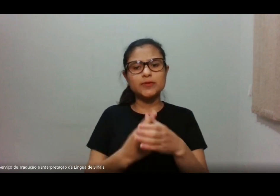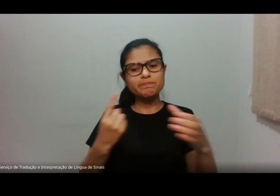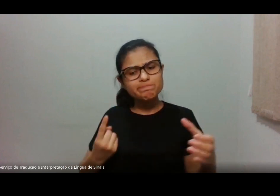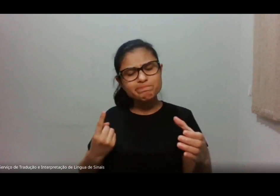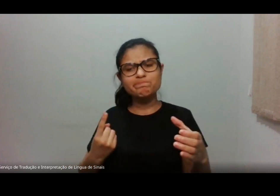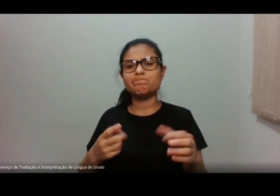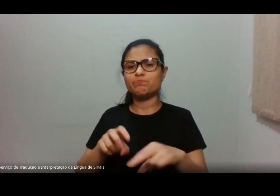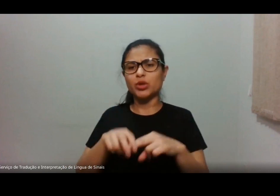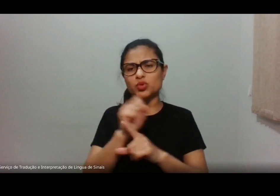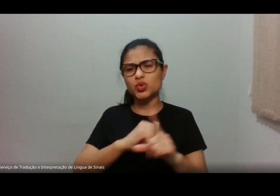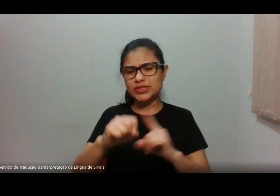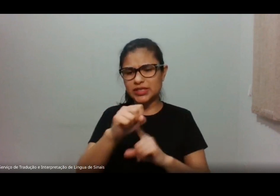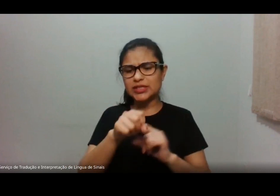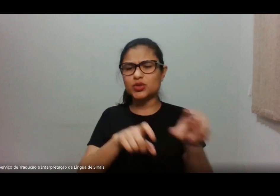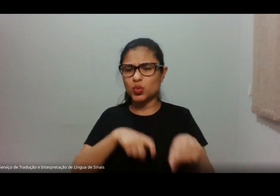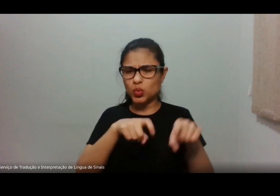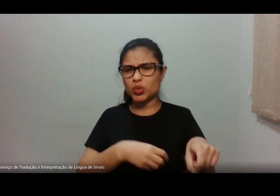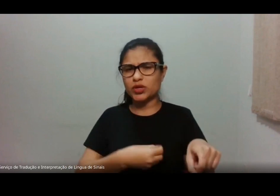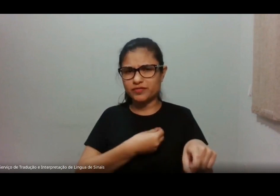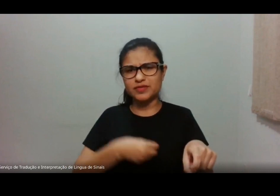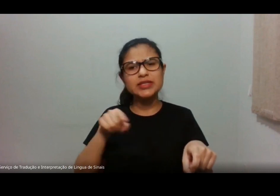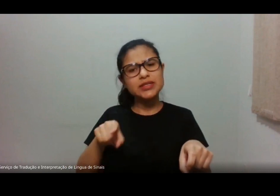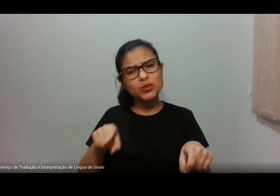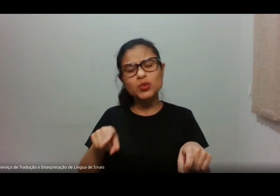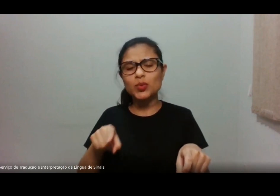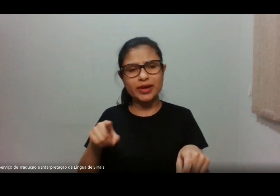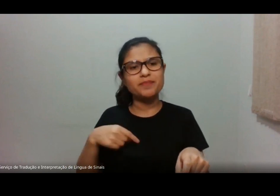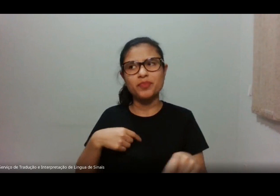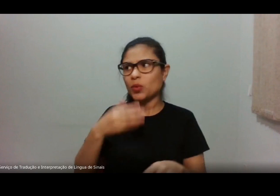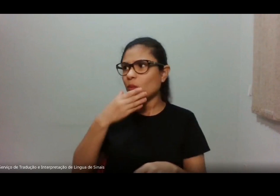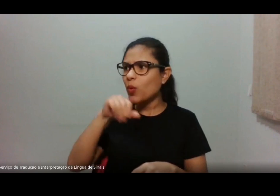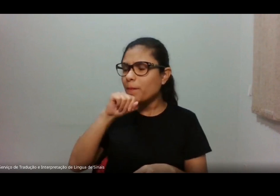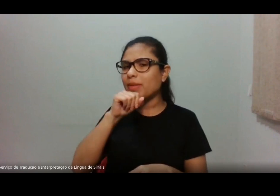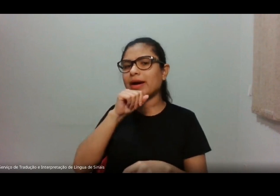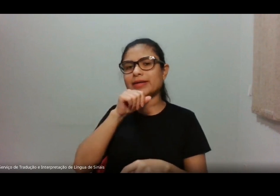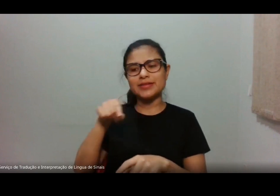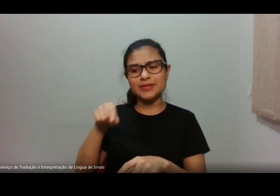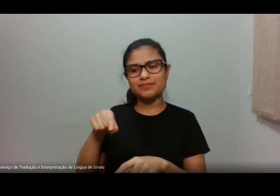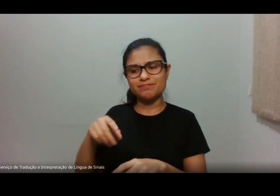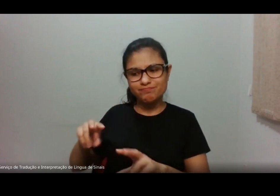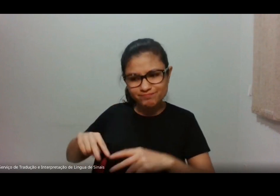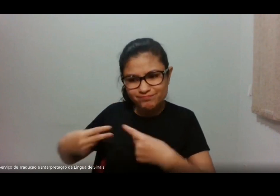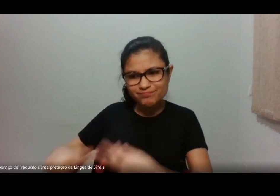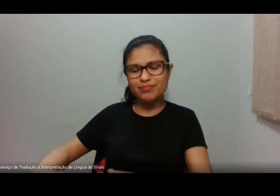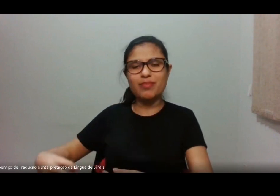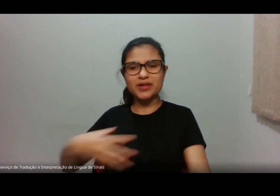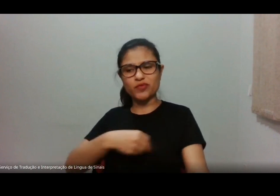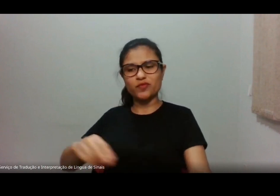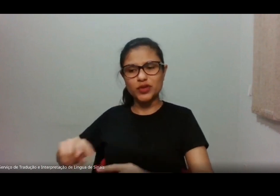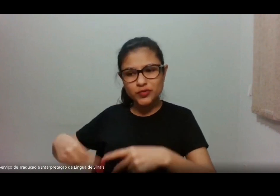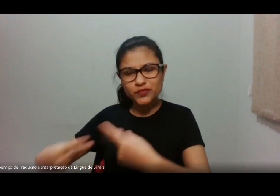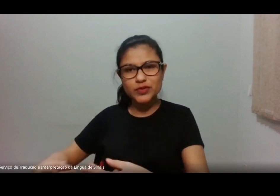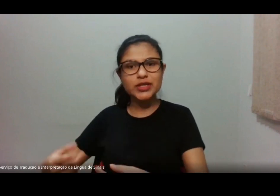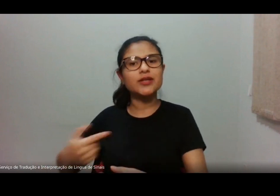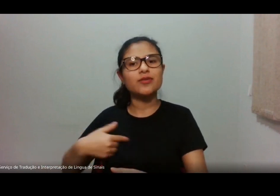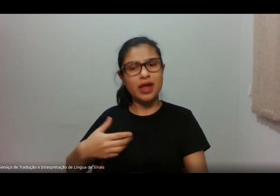rural em que viviam. Isso passa muito de pai para filho. Sem querer eu passei isso, meu pai me passou isso, e eu passei isso